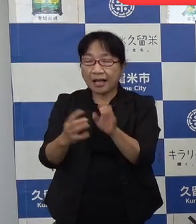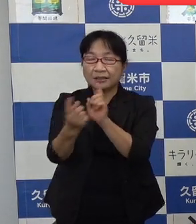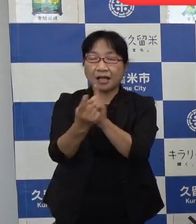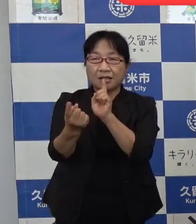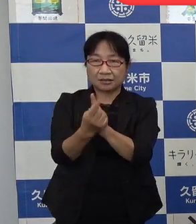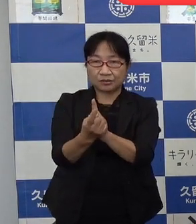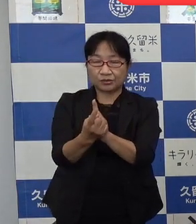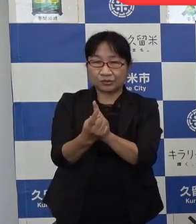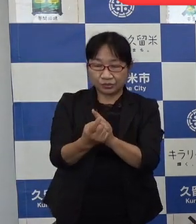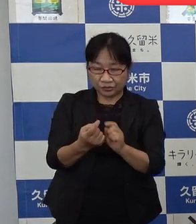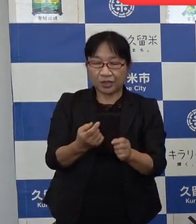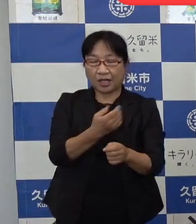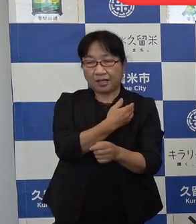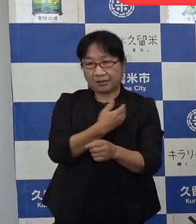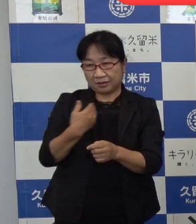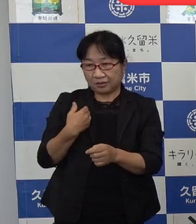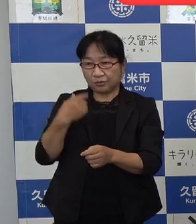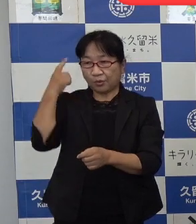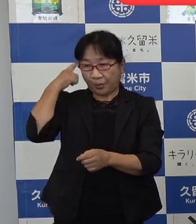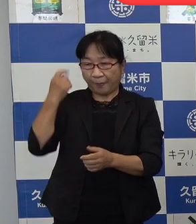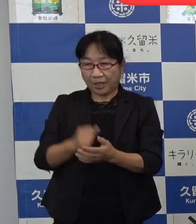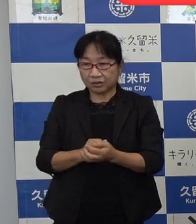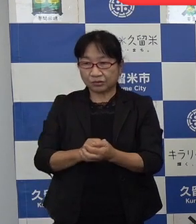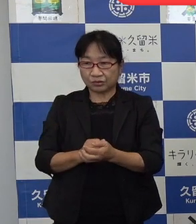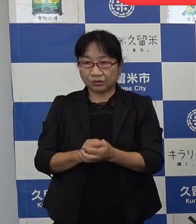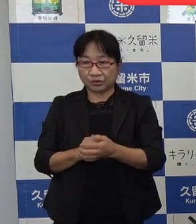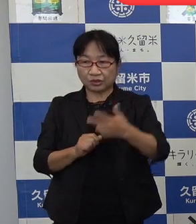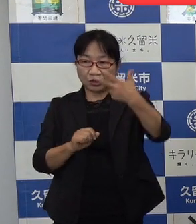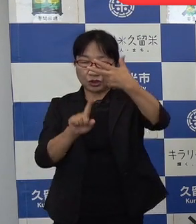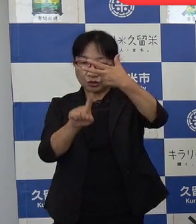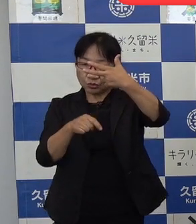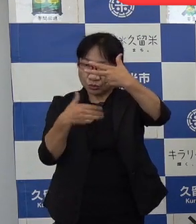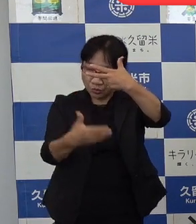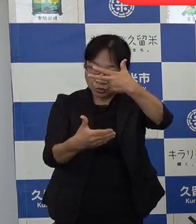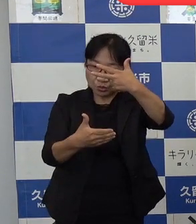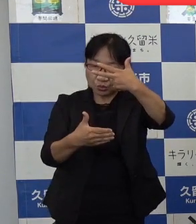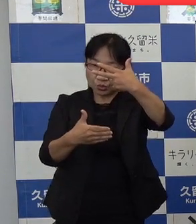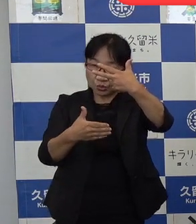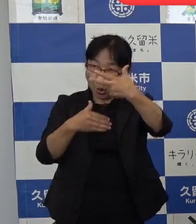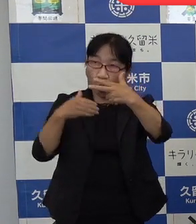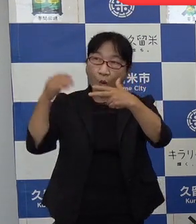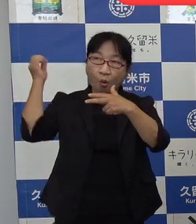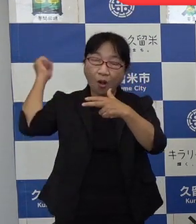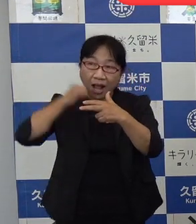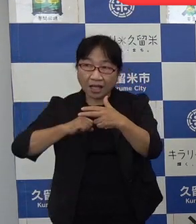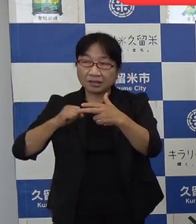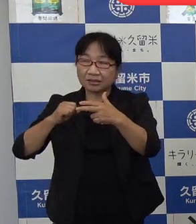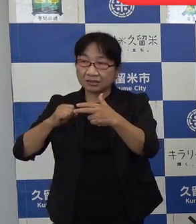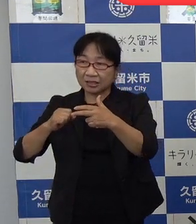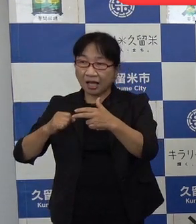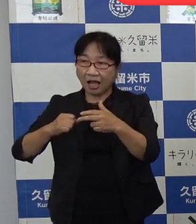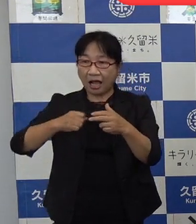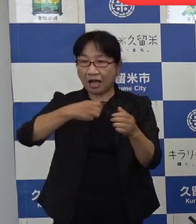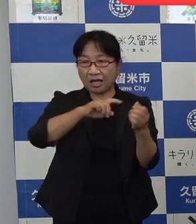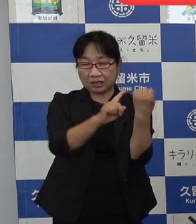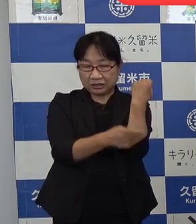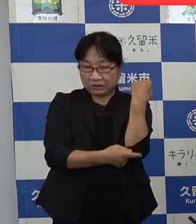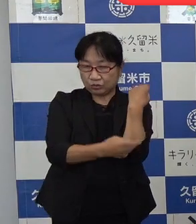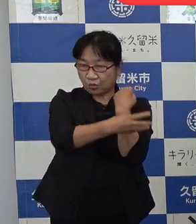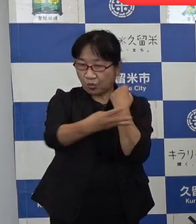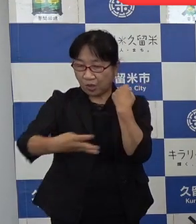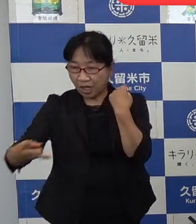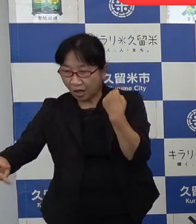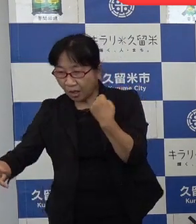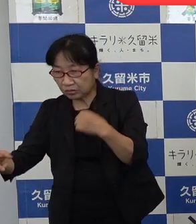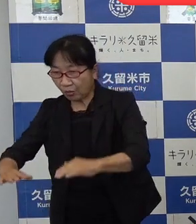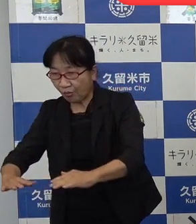と思っております。19日の明け方の筑後川や下池川の水位上昇に伴